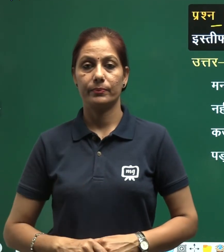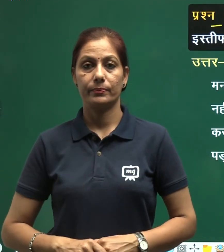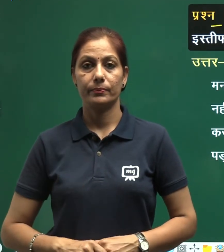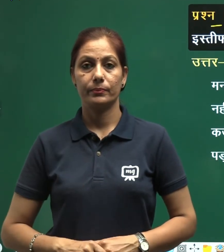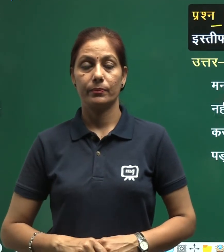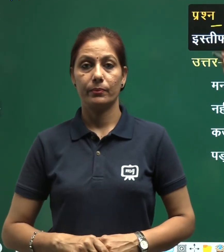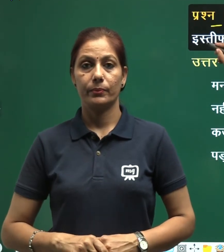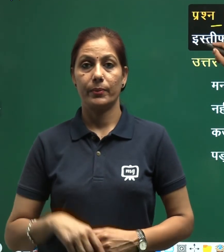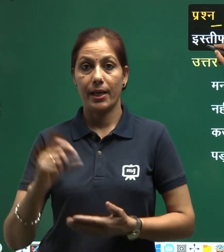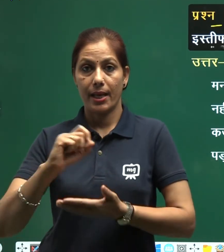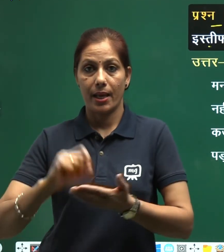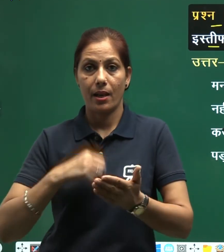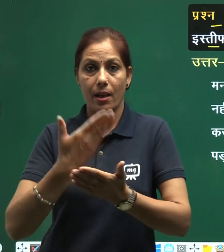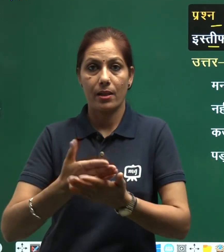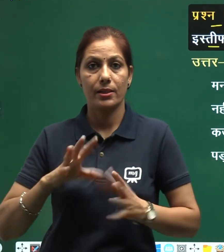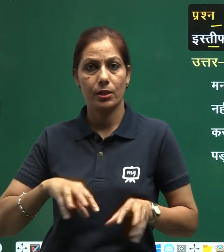इस्तीफा